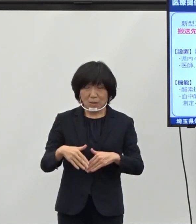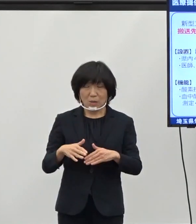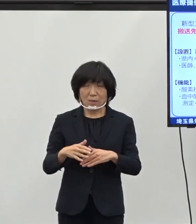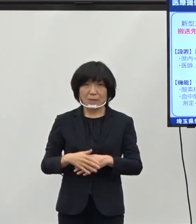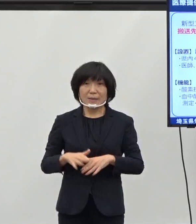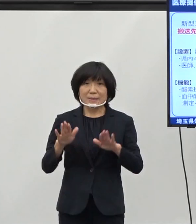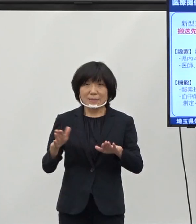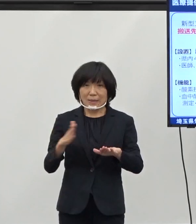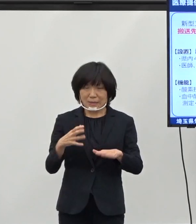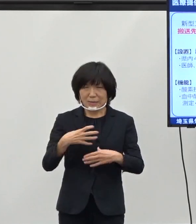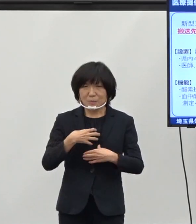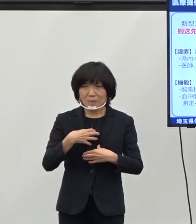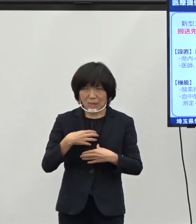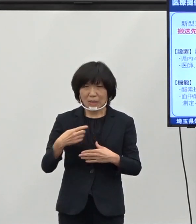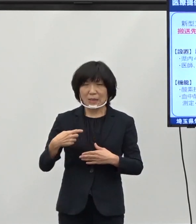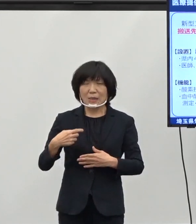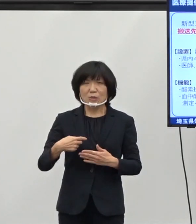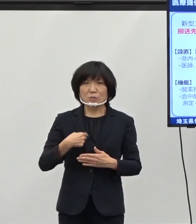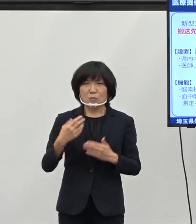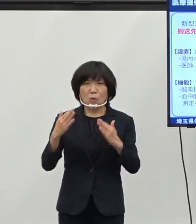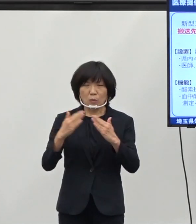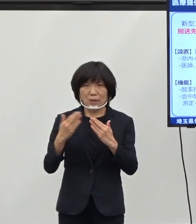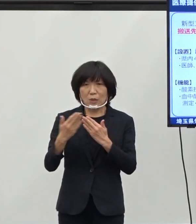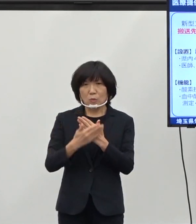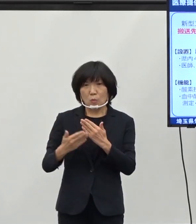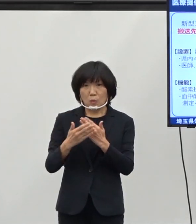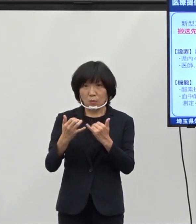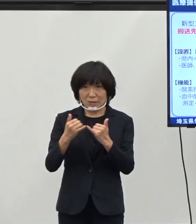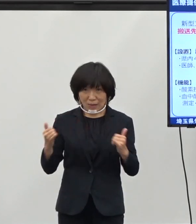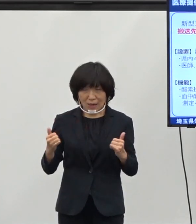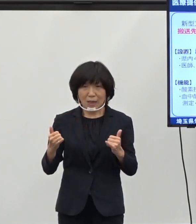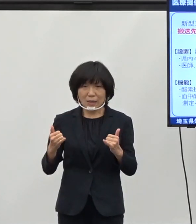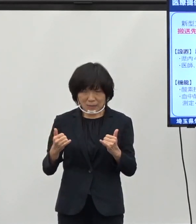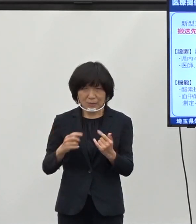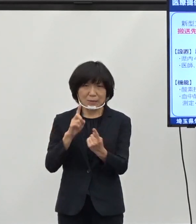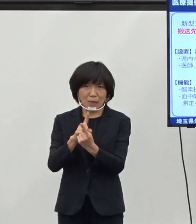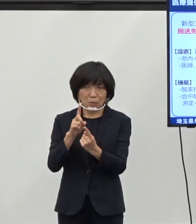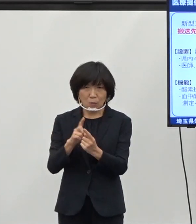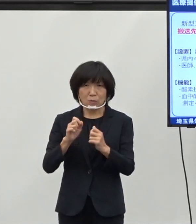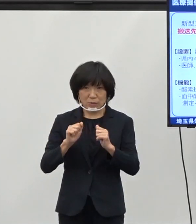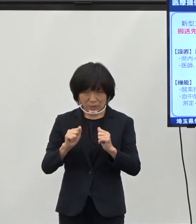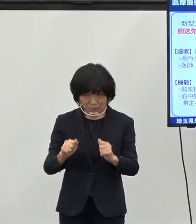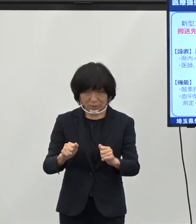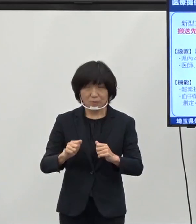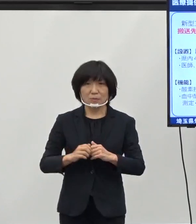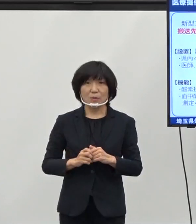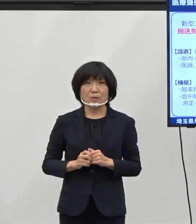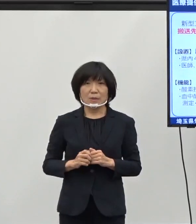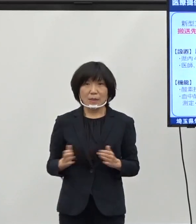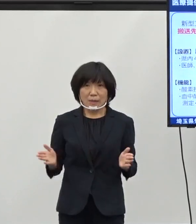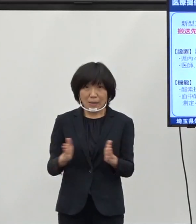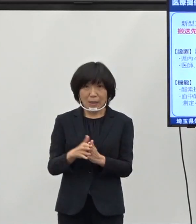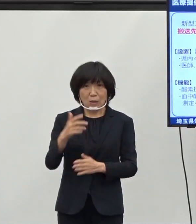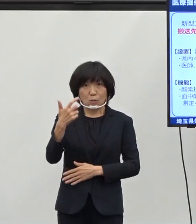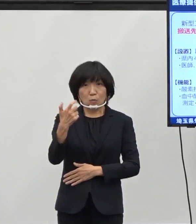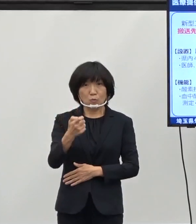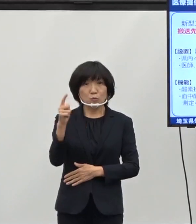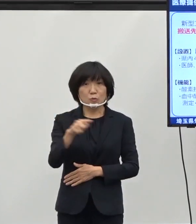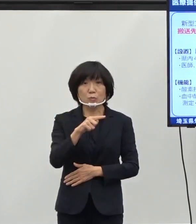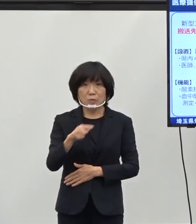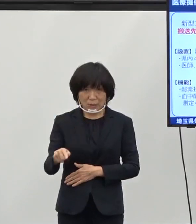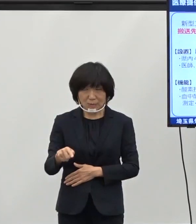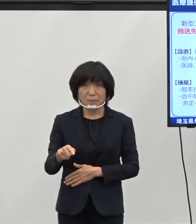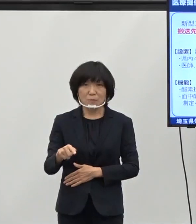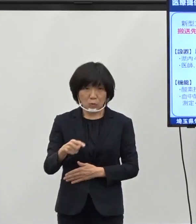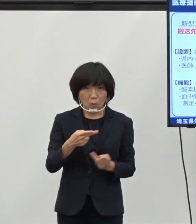念されている自宅療養者の重症化に備えた措置でもあります。計60名分を